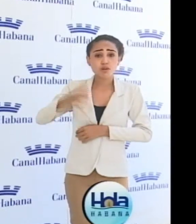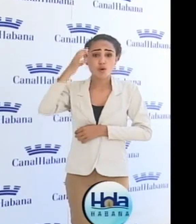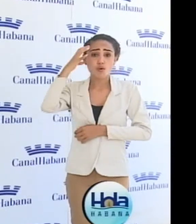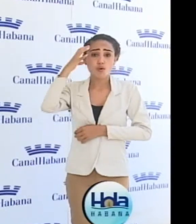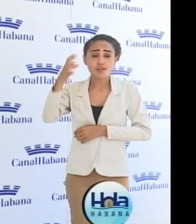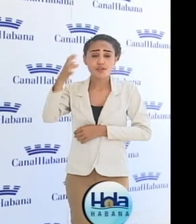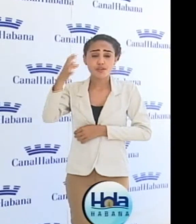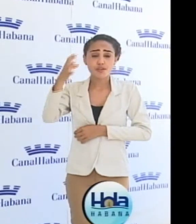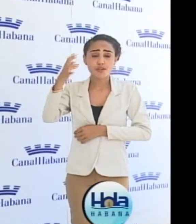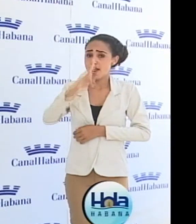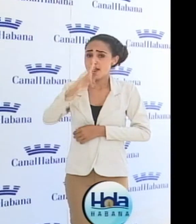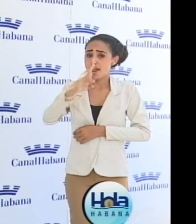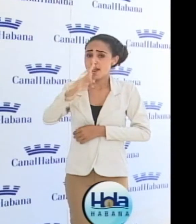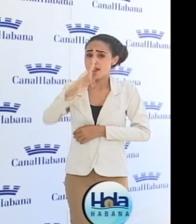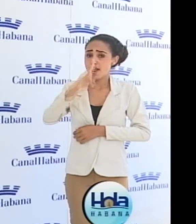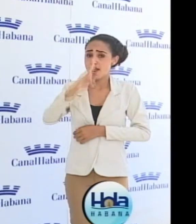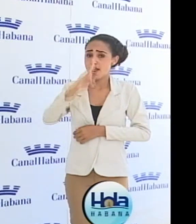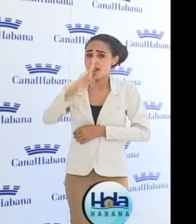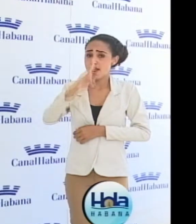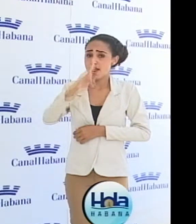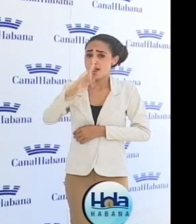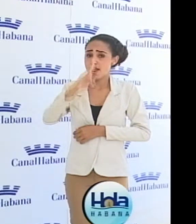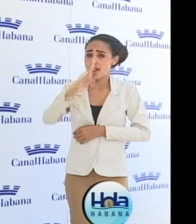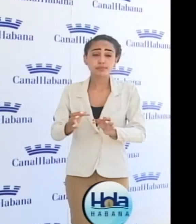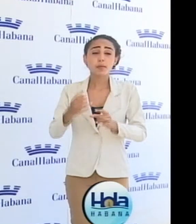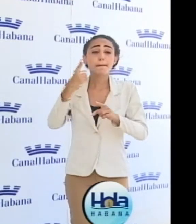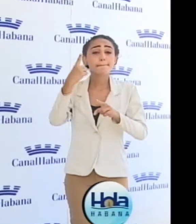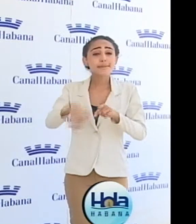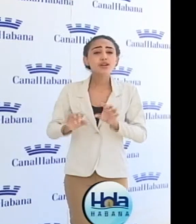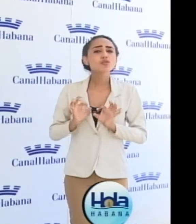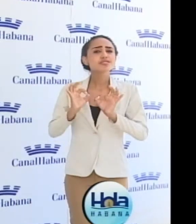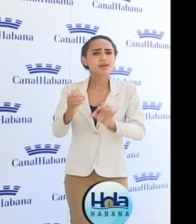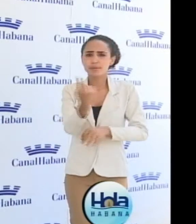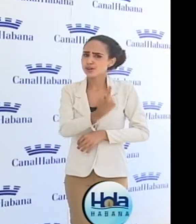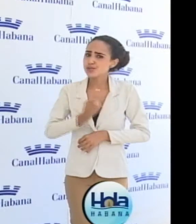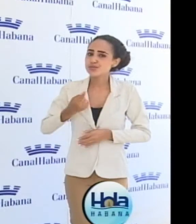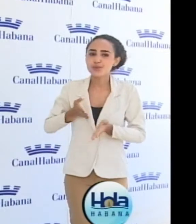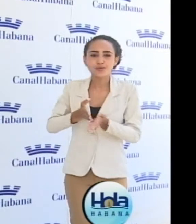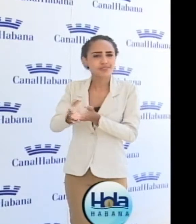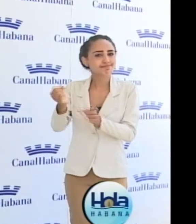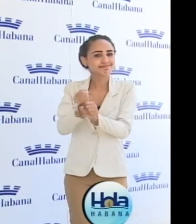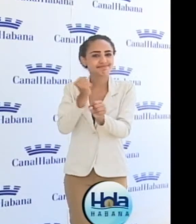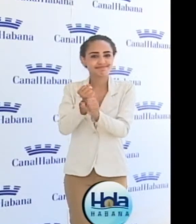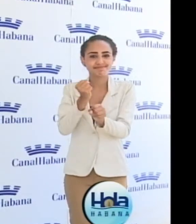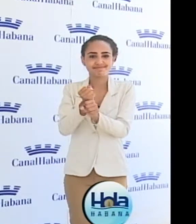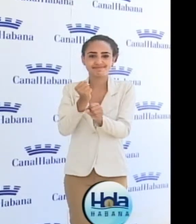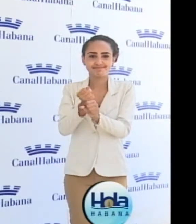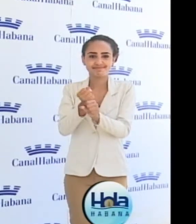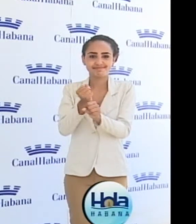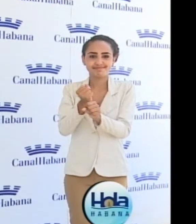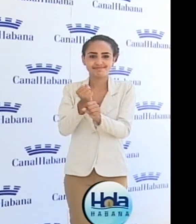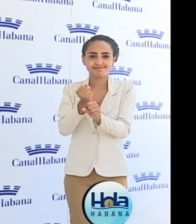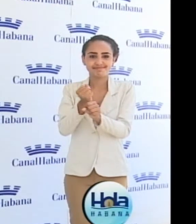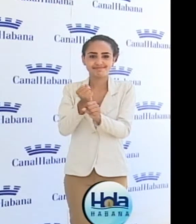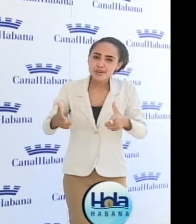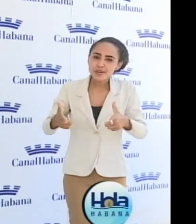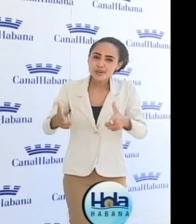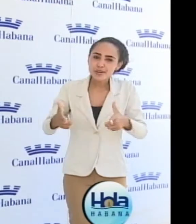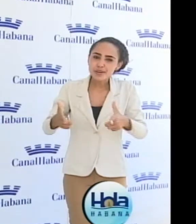de salud y toda una serie de cosas, pero siempre vamos a mantener nuestro trabajo, cumplir nuestro rol a